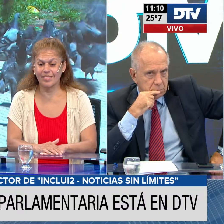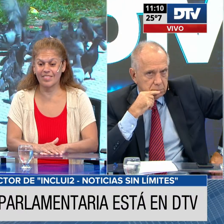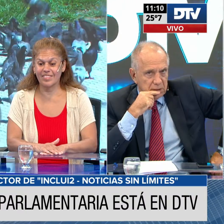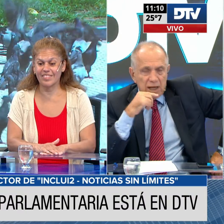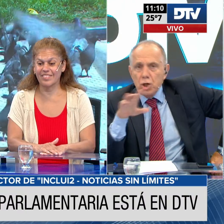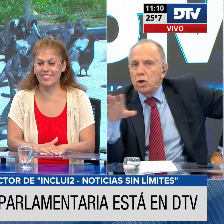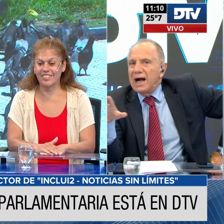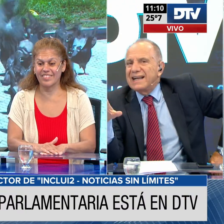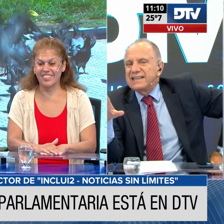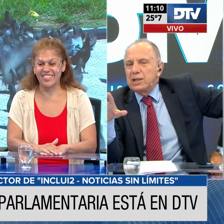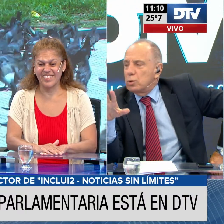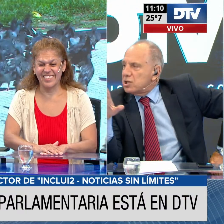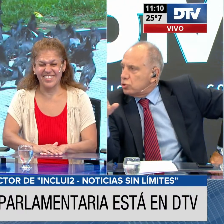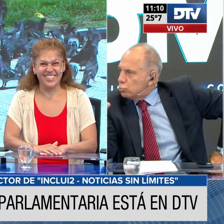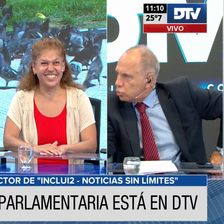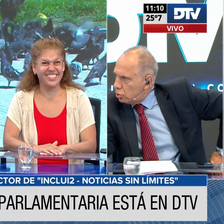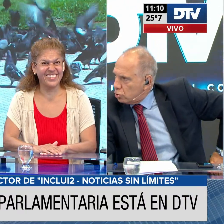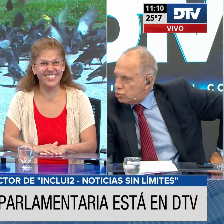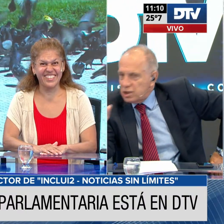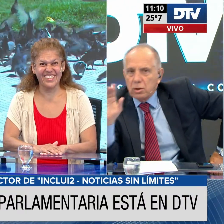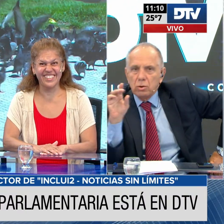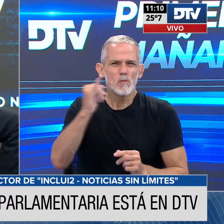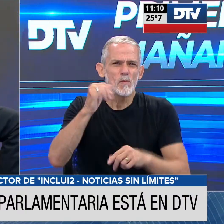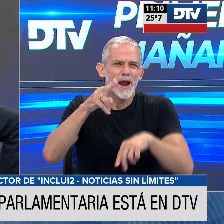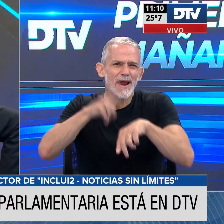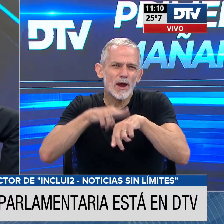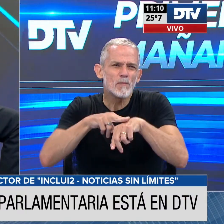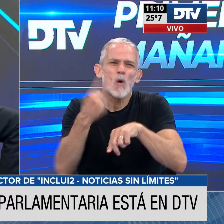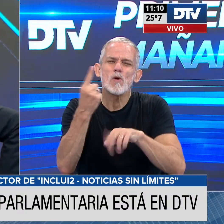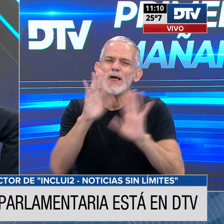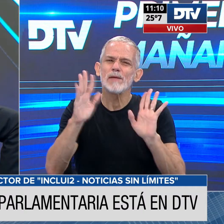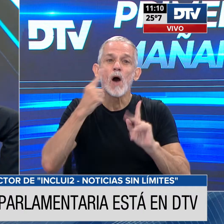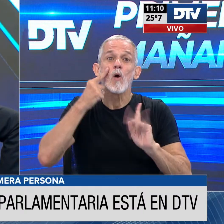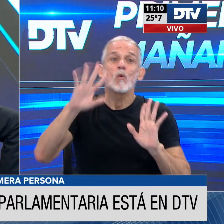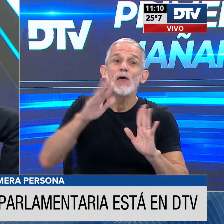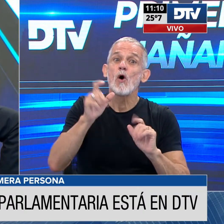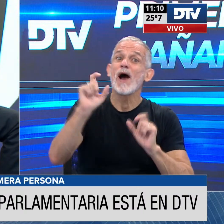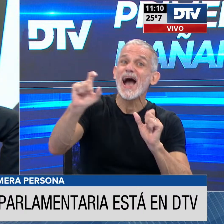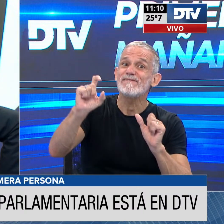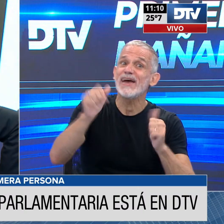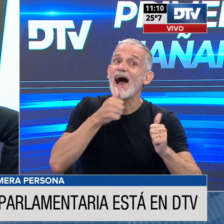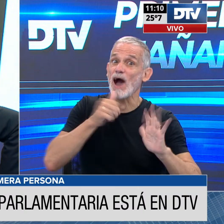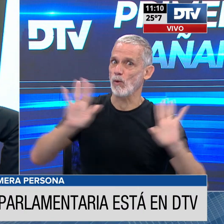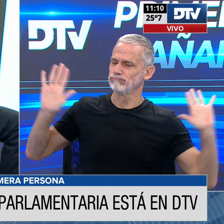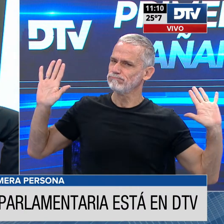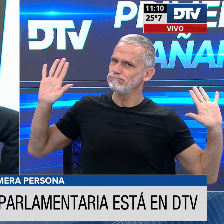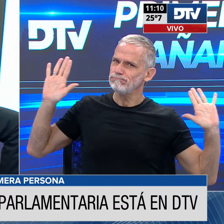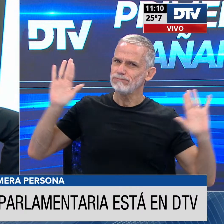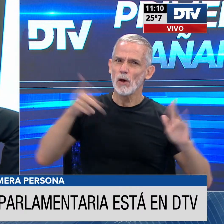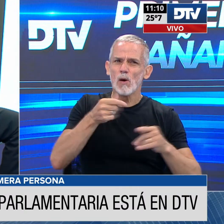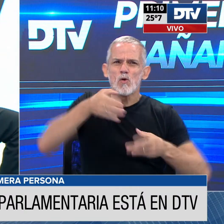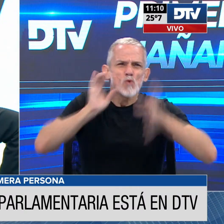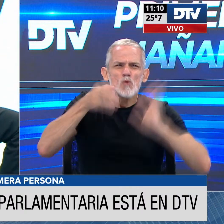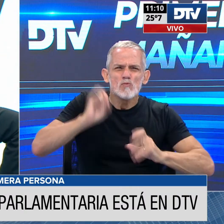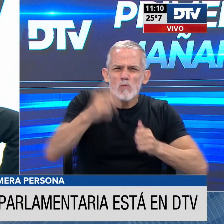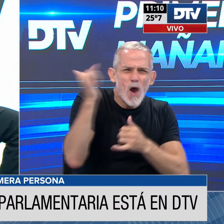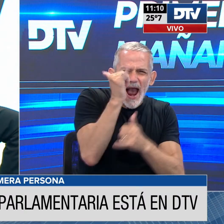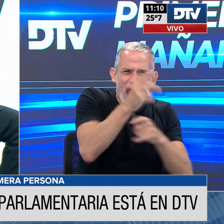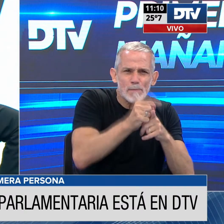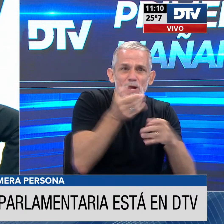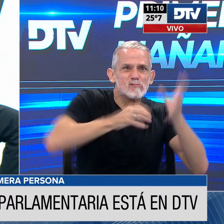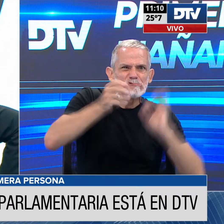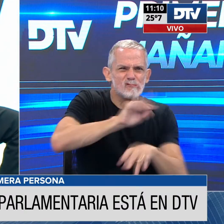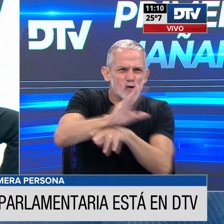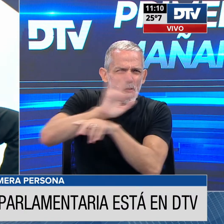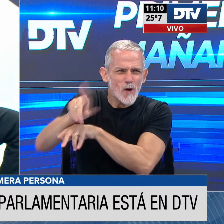cómo es nuestra relación. No, acá te digo un solo consejo, cuídense del café y del agua, porque los cámaras te la toman, pero al margen de